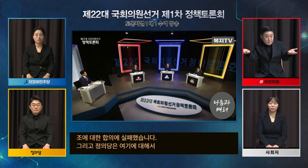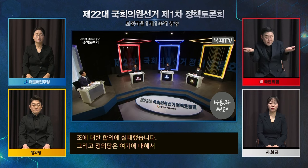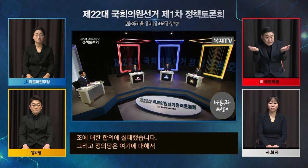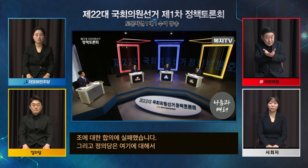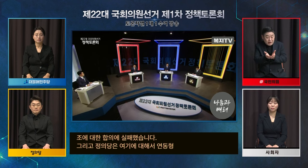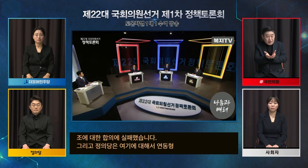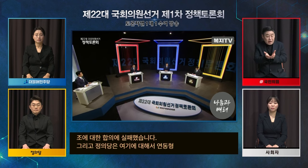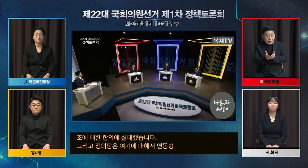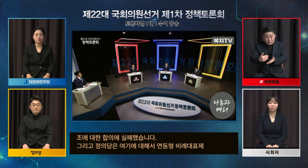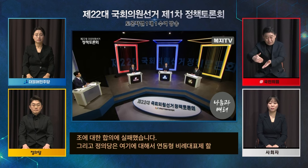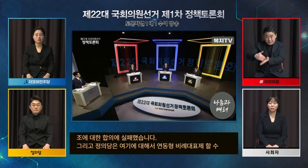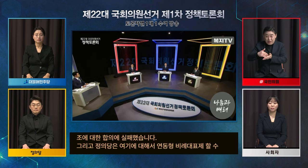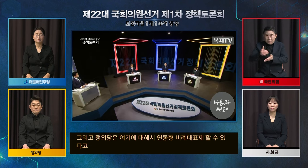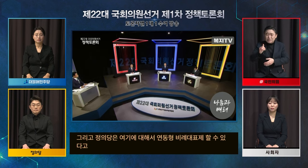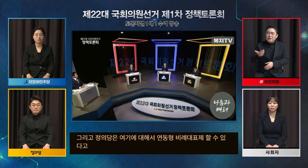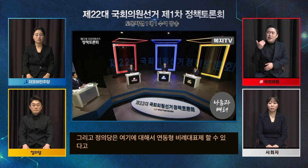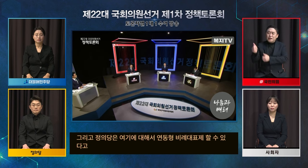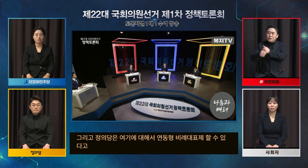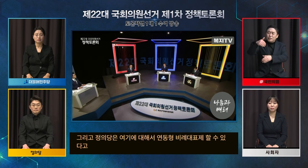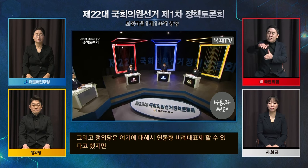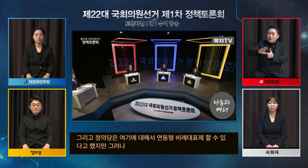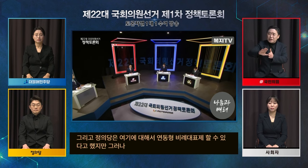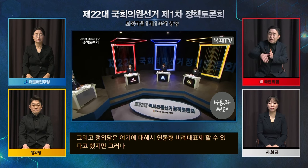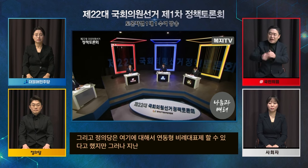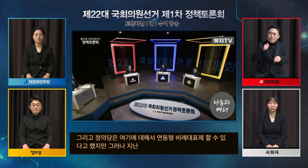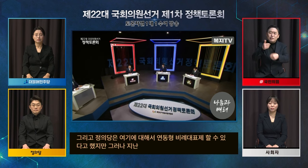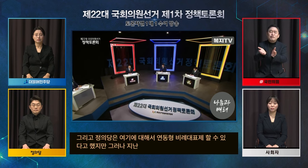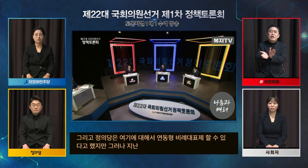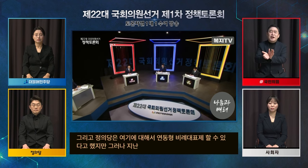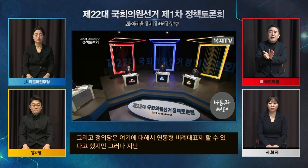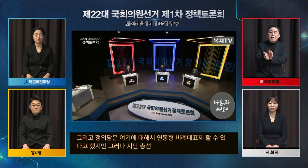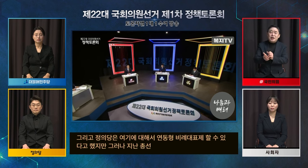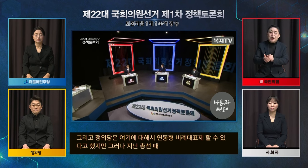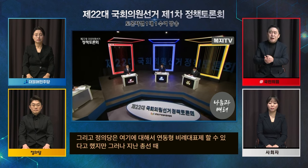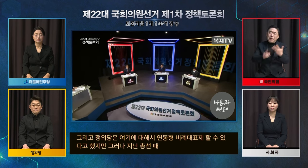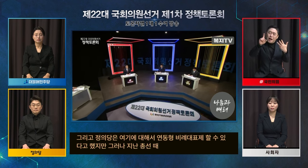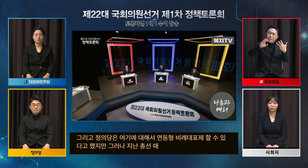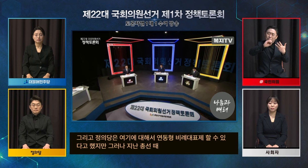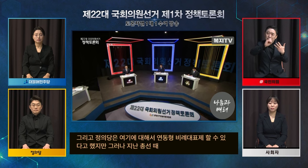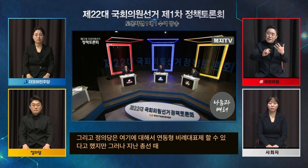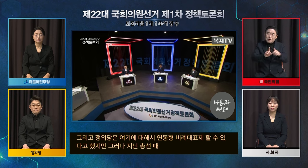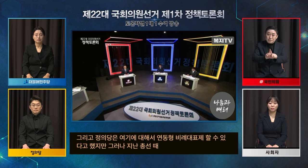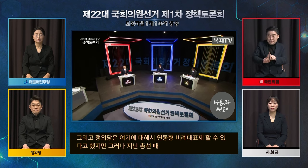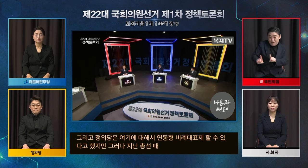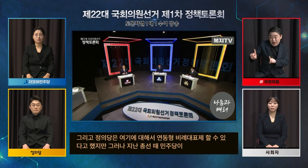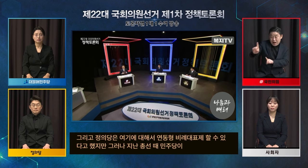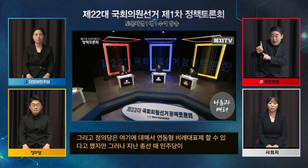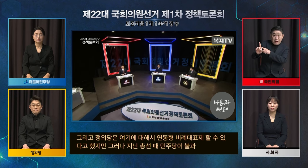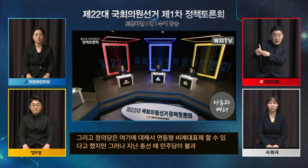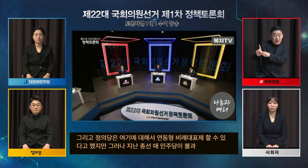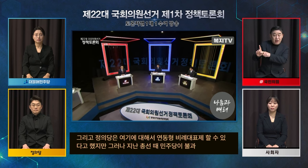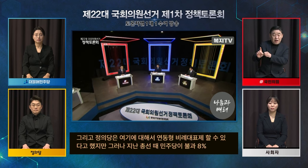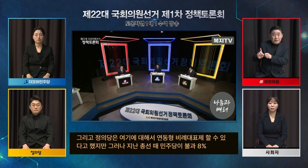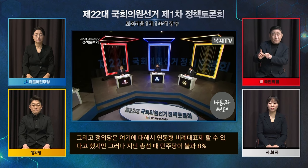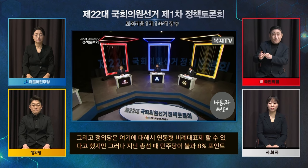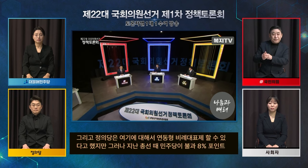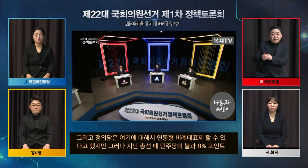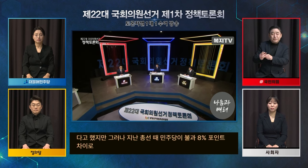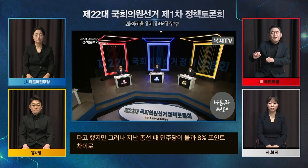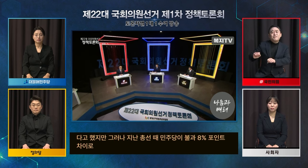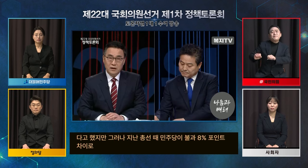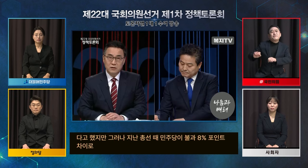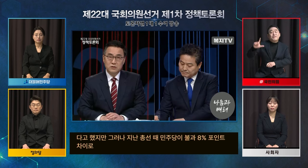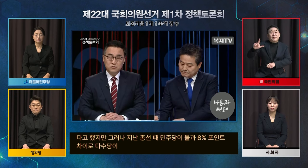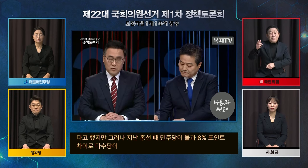지난 총선 당시에 사실은 민주당이 불과 8%포인트 차이로 다수당이